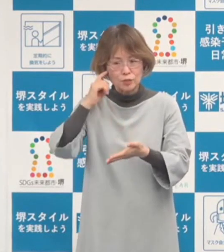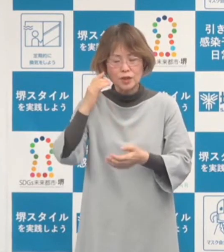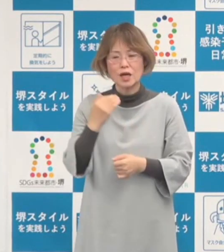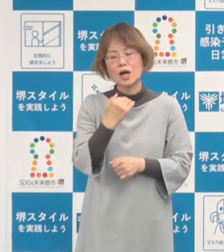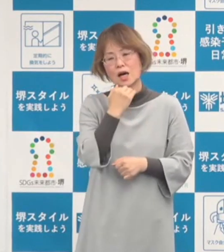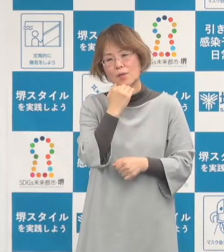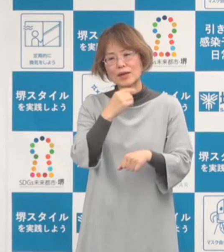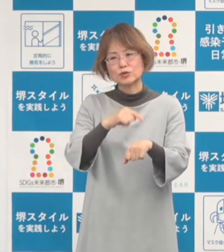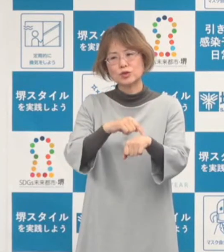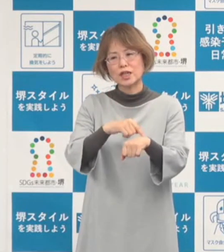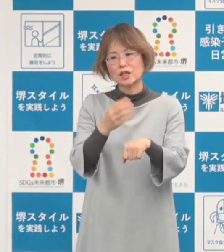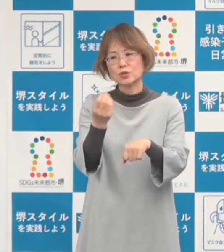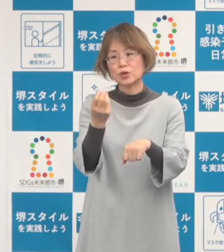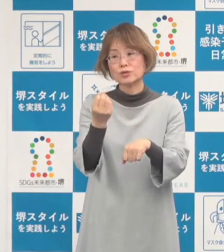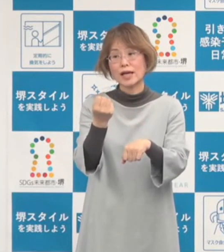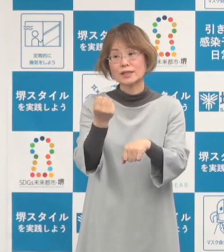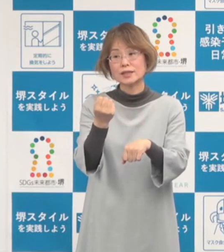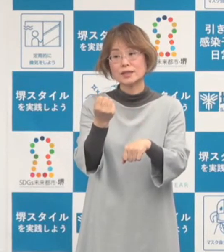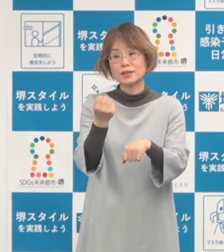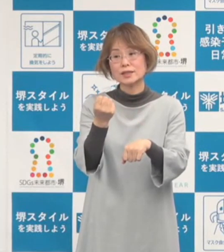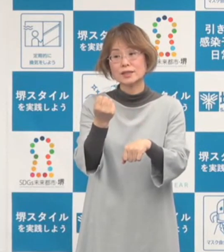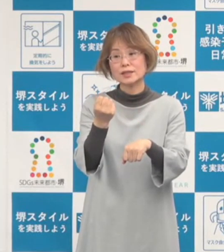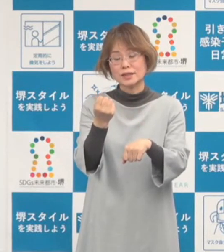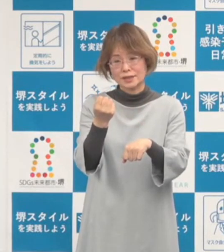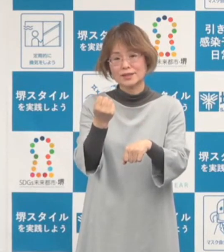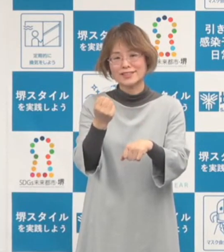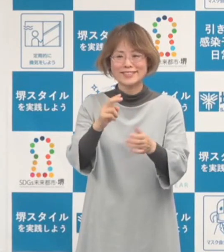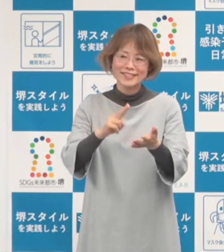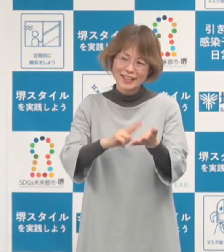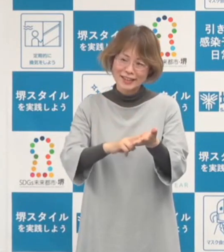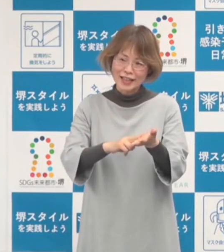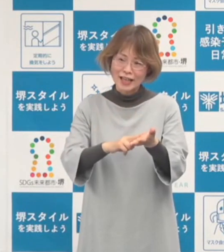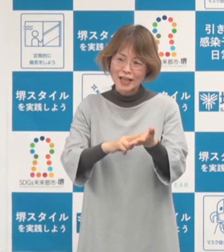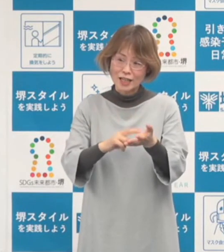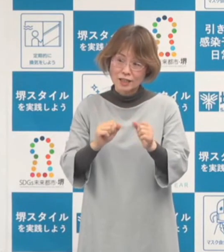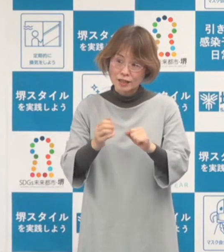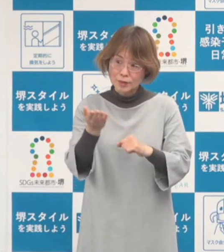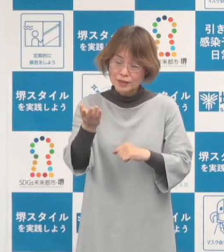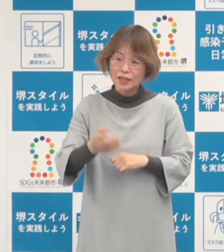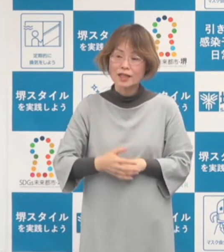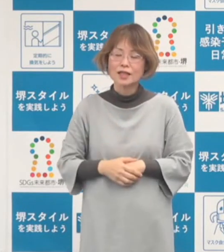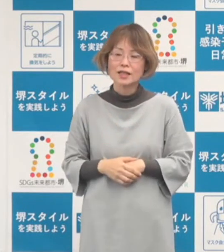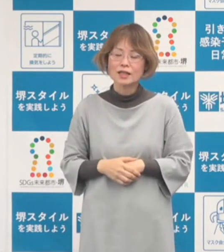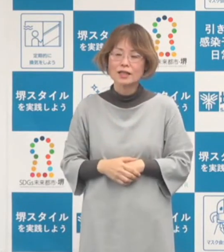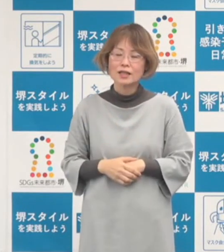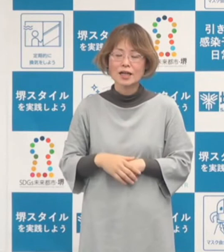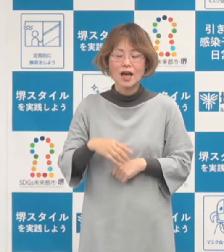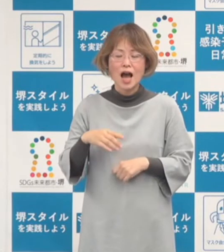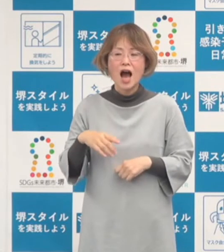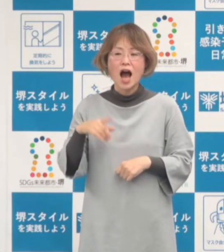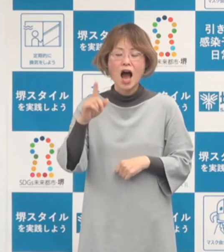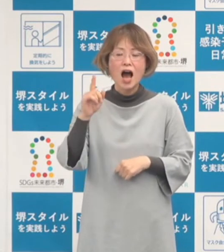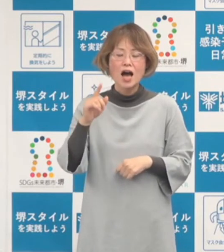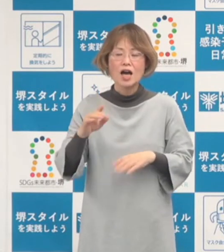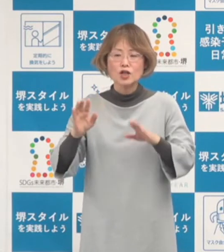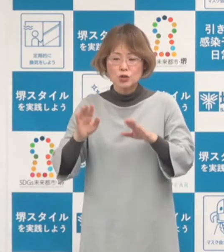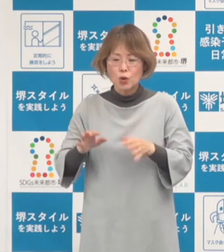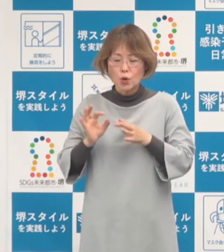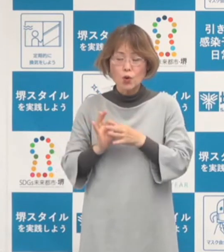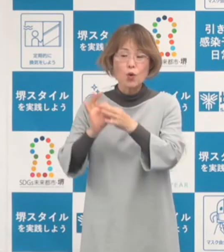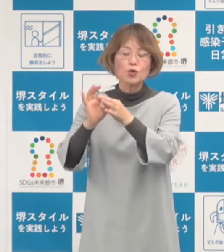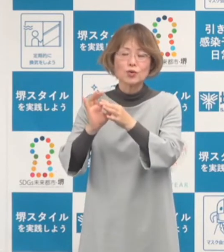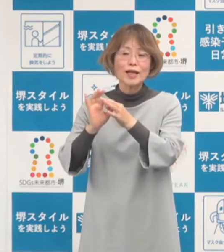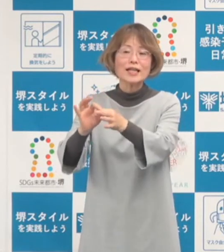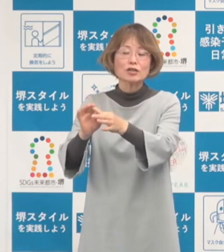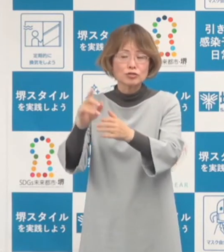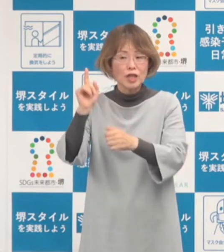れぐらいに設定をしてらっしゃるんでしょう。明日の朝ねとかね、今日やって明日の朝行きますと意味がないわけ